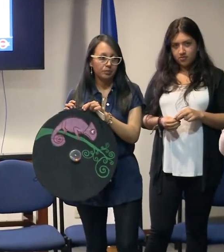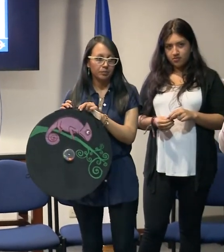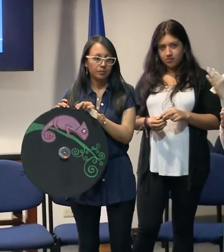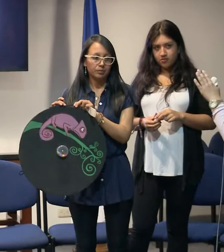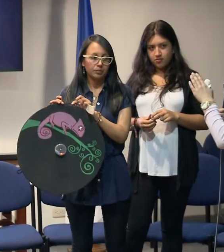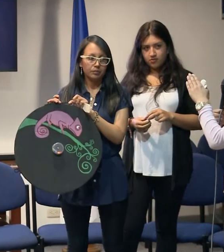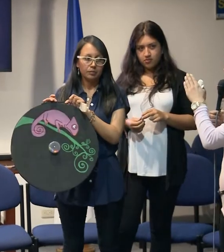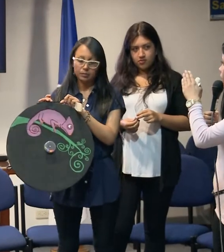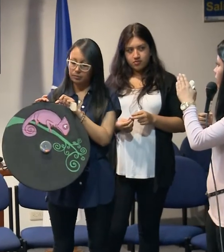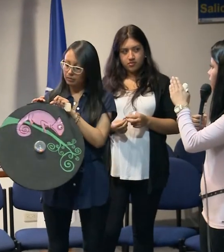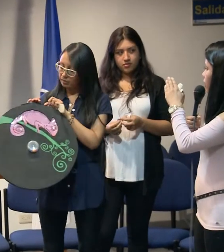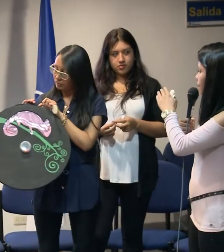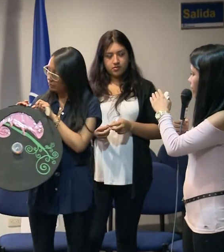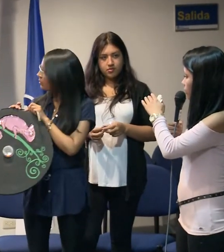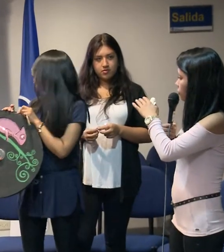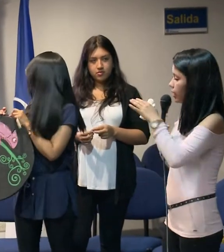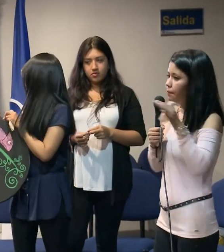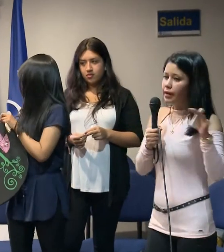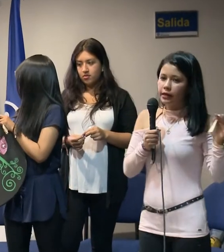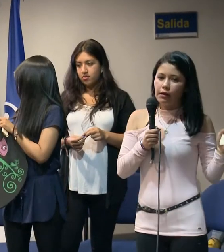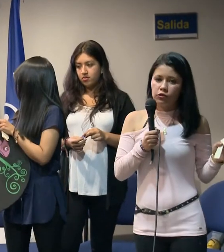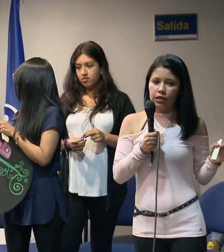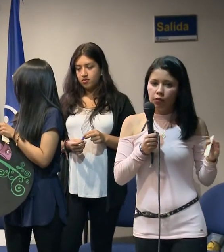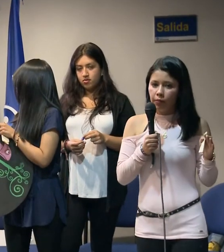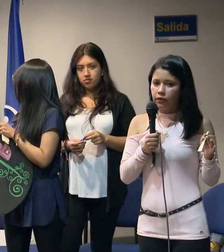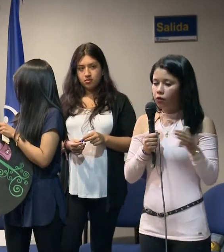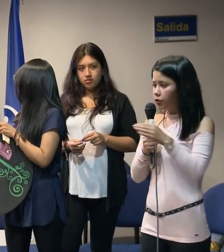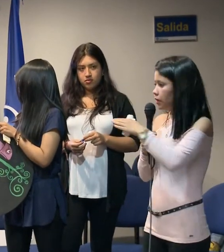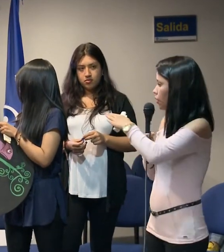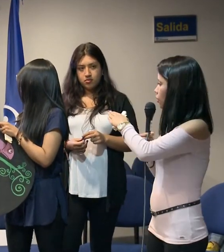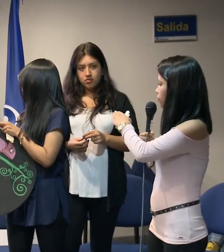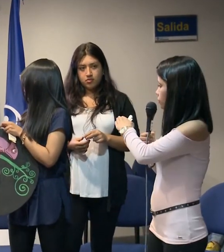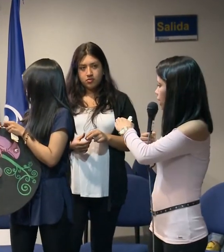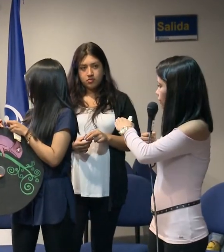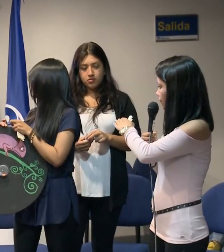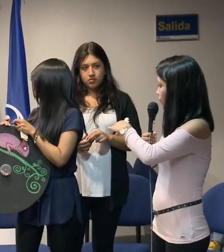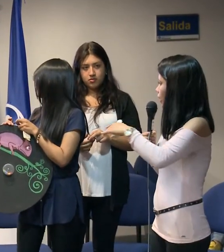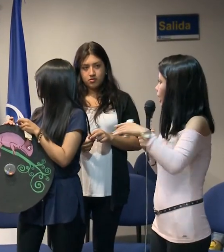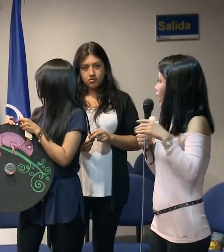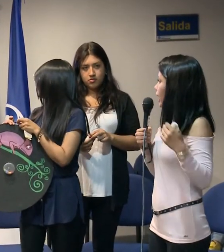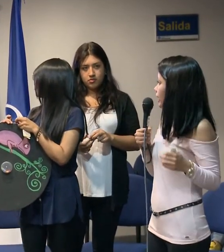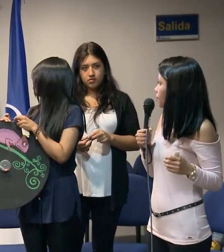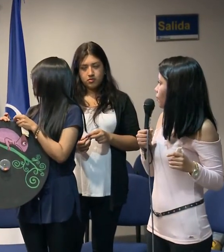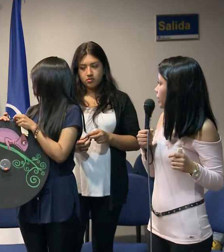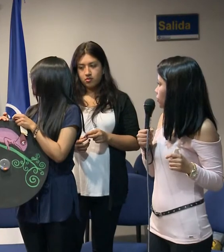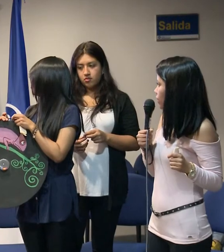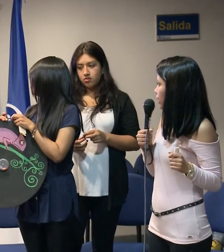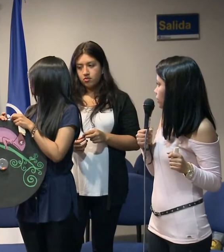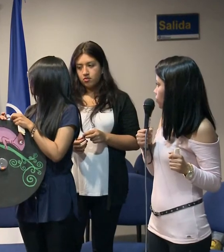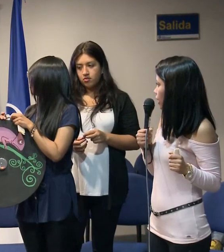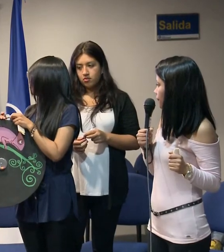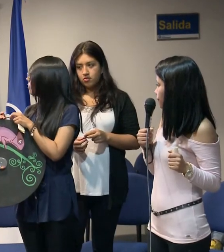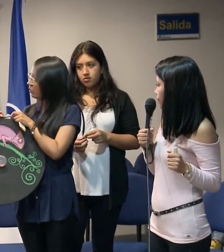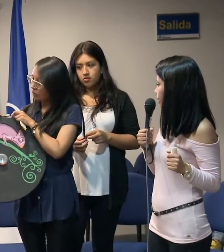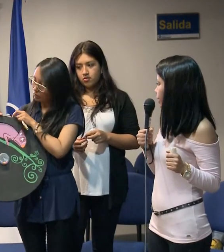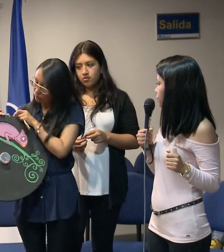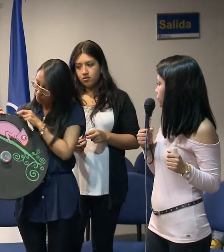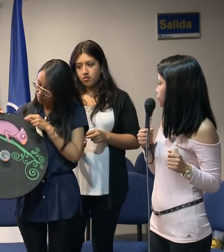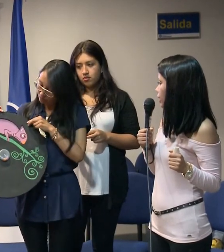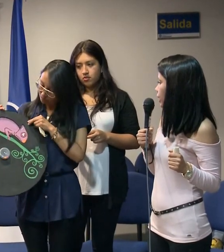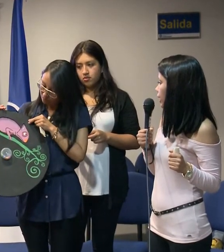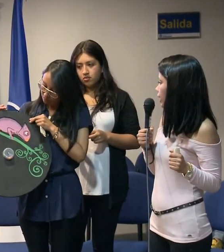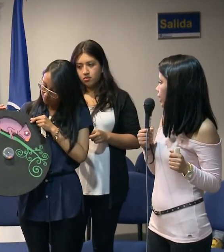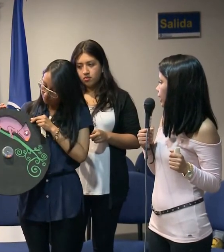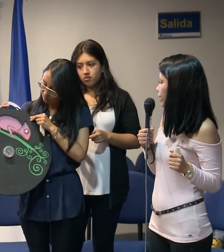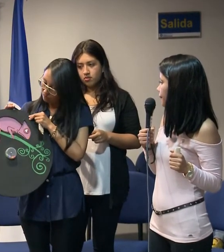color. Entonces, en el momento de prelectura, marcamos el momento con el color rosado. En el momento de lectura,